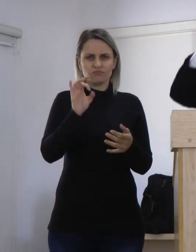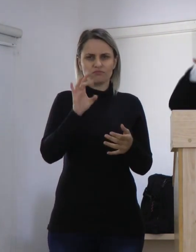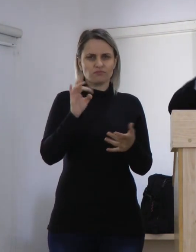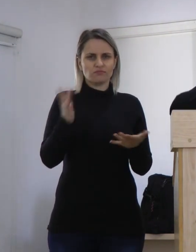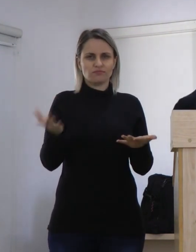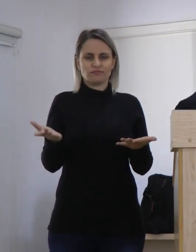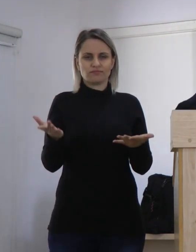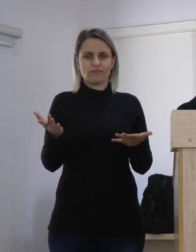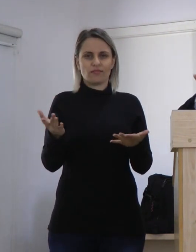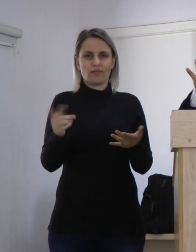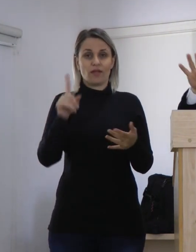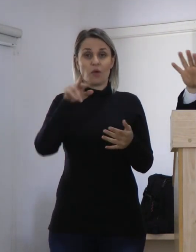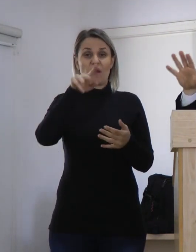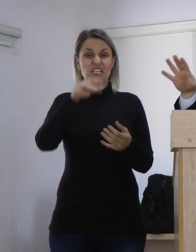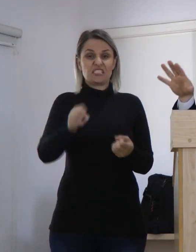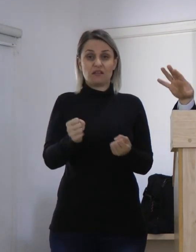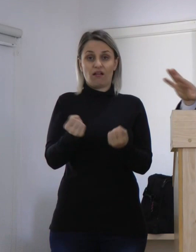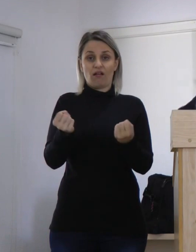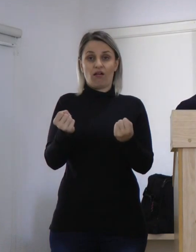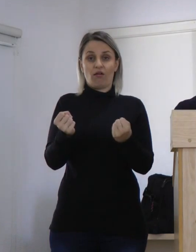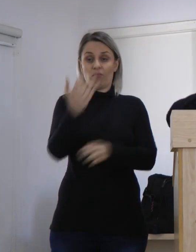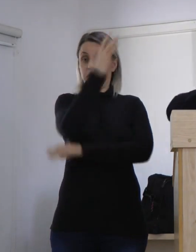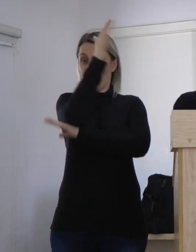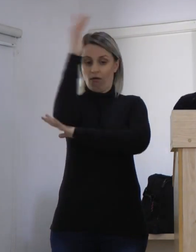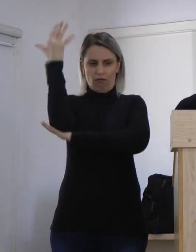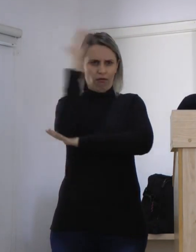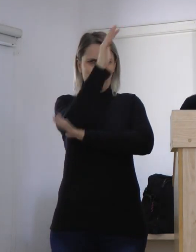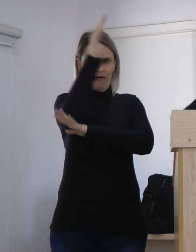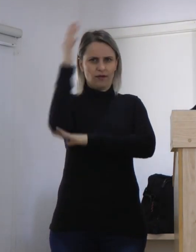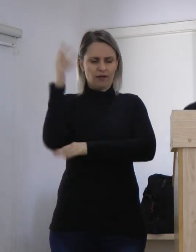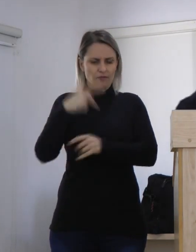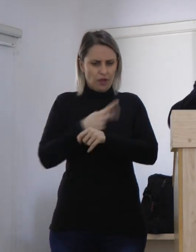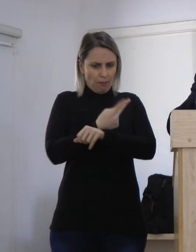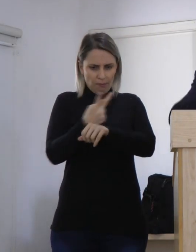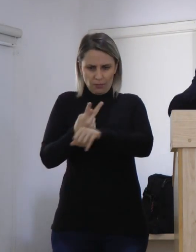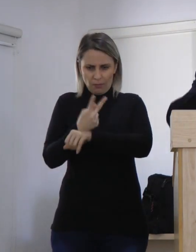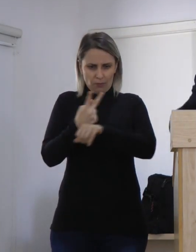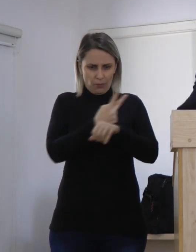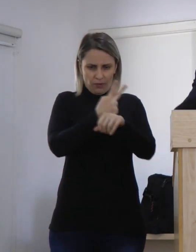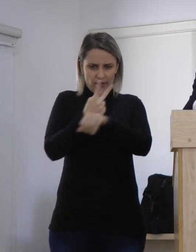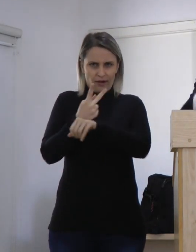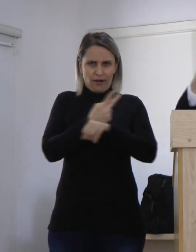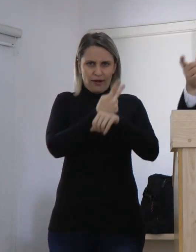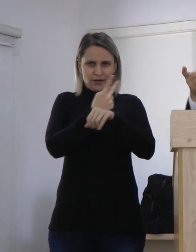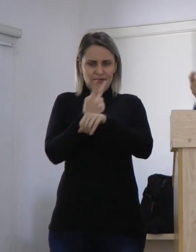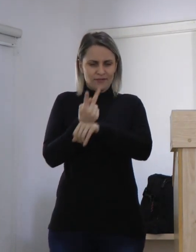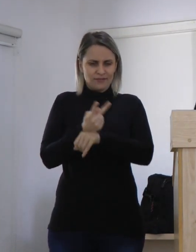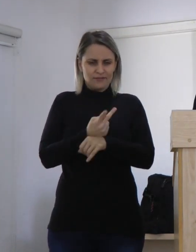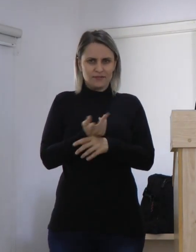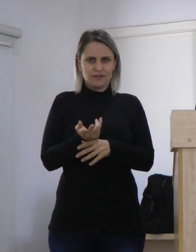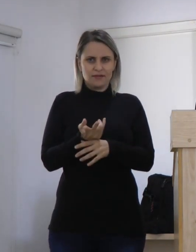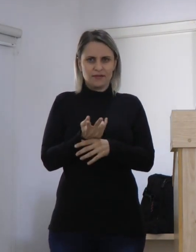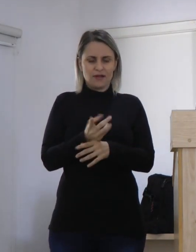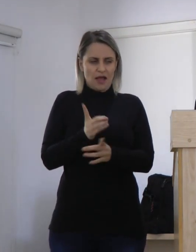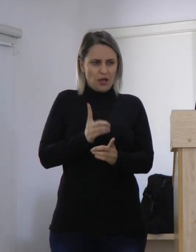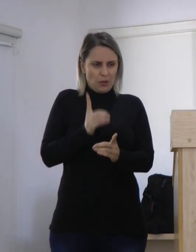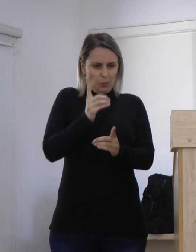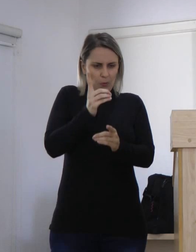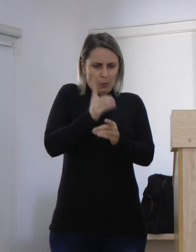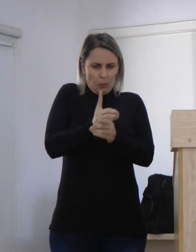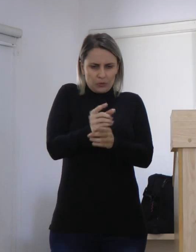tomate, não é? É um verdadeiro matagal. Você fica ali procurando na floresta alguma coisa, encontra alguma